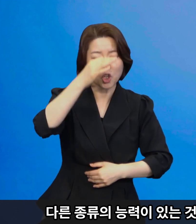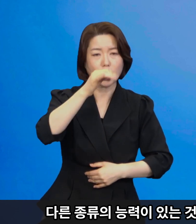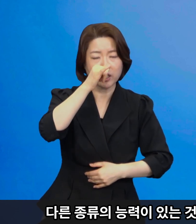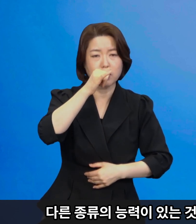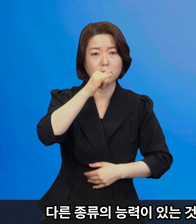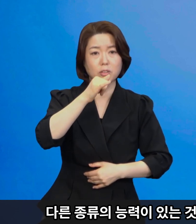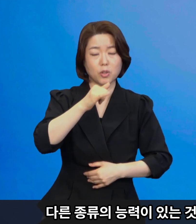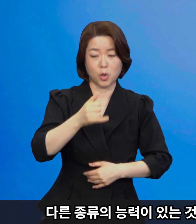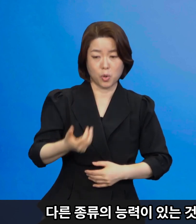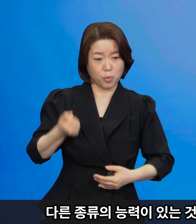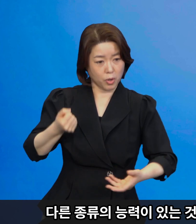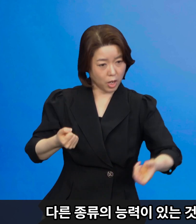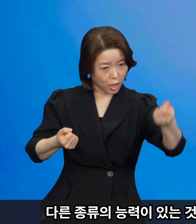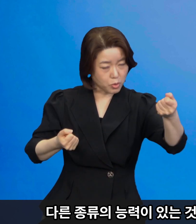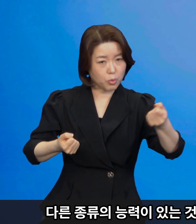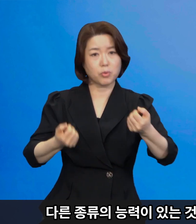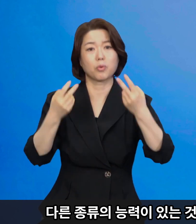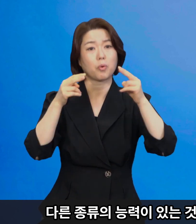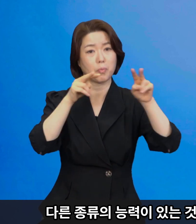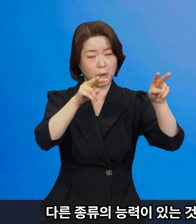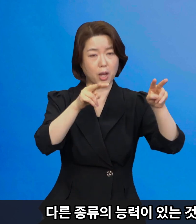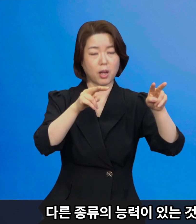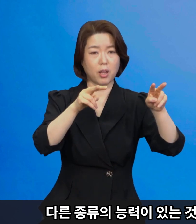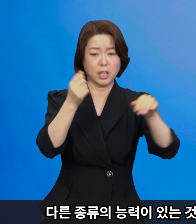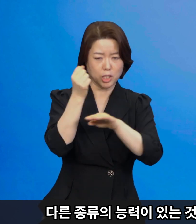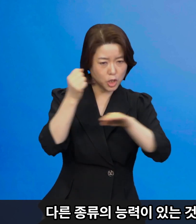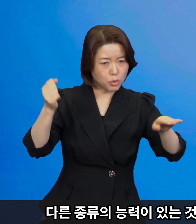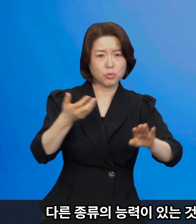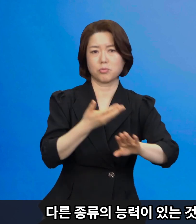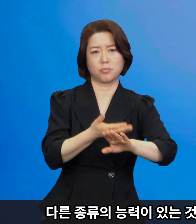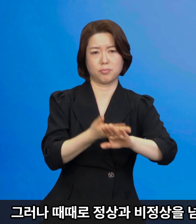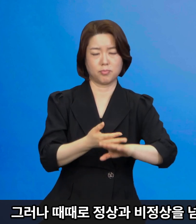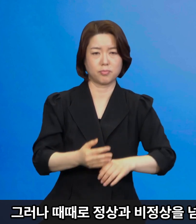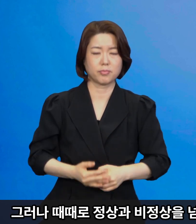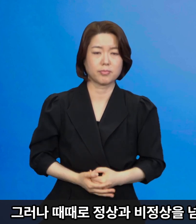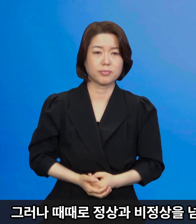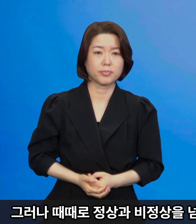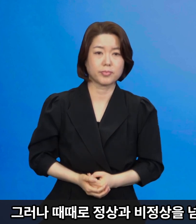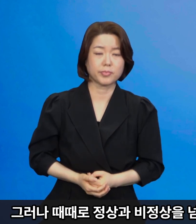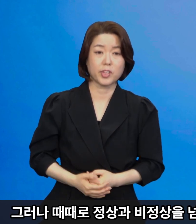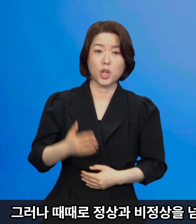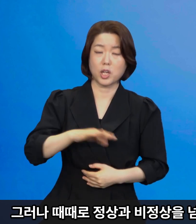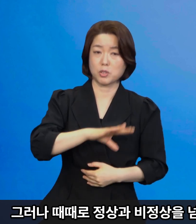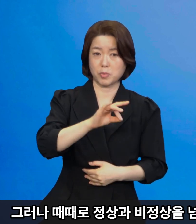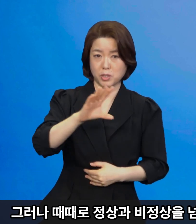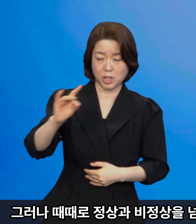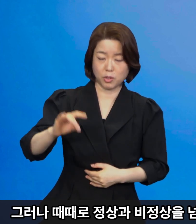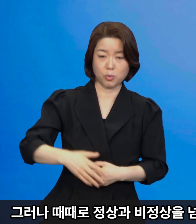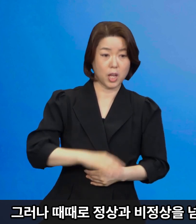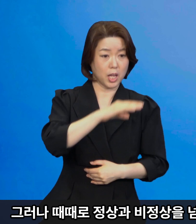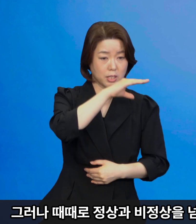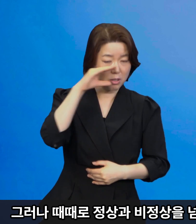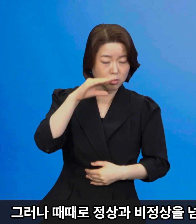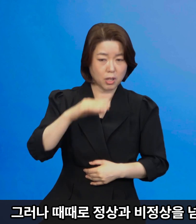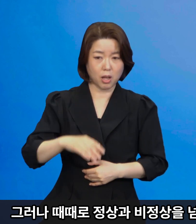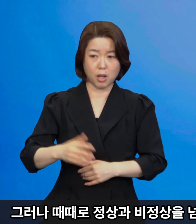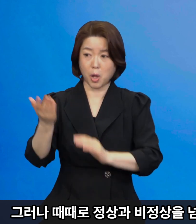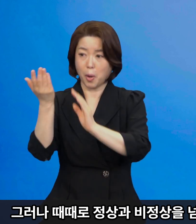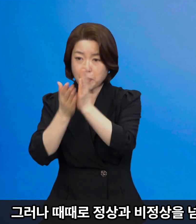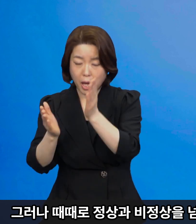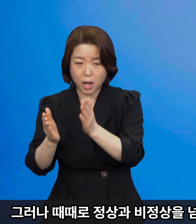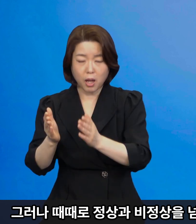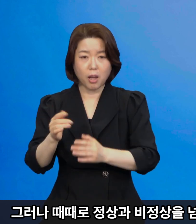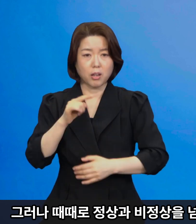것으로 바라봐야 한다는 의미입니다. 그러나 때때로 정상과 비정상을 넘어